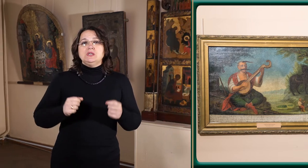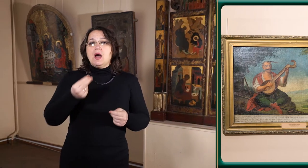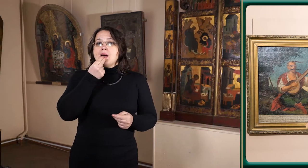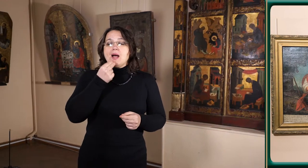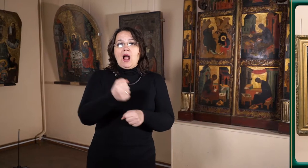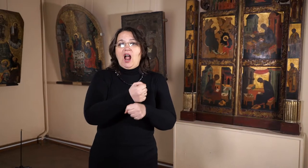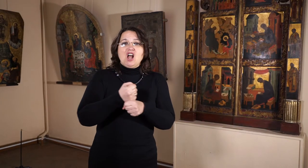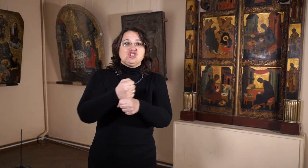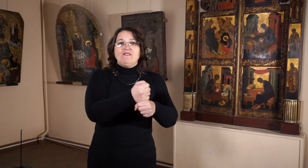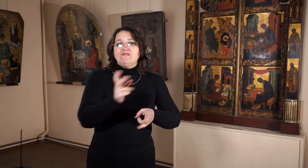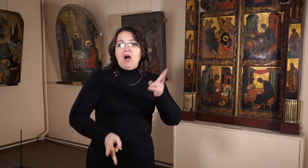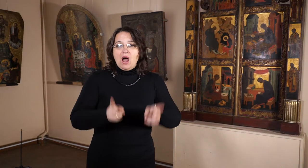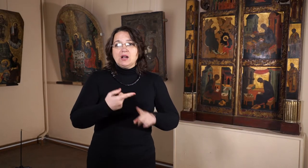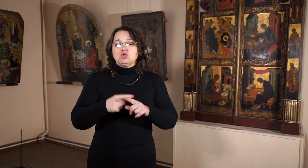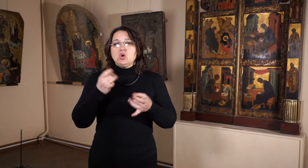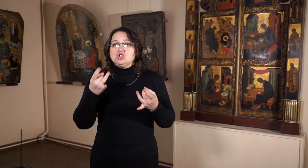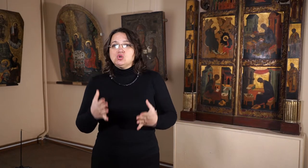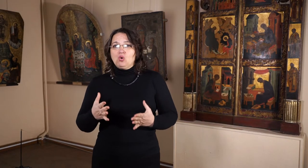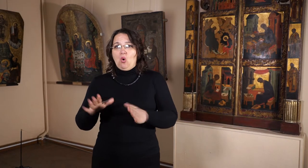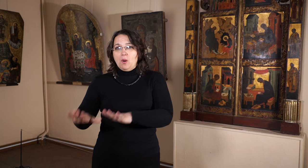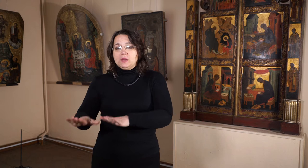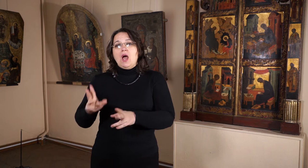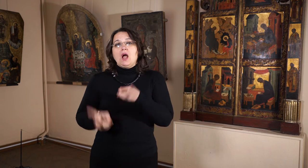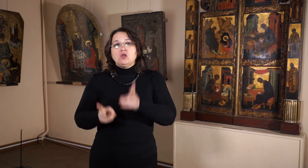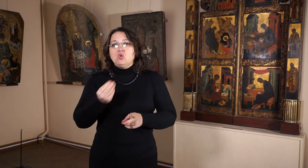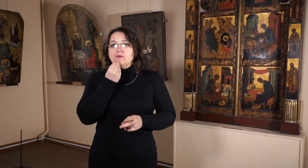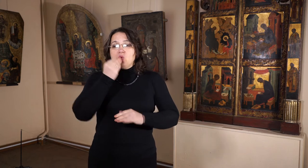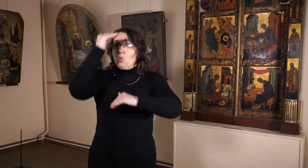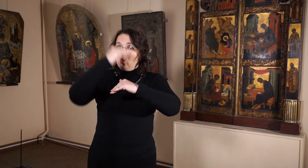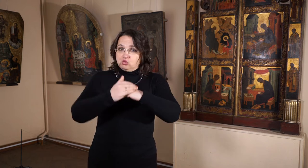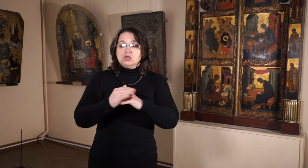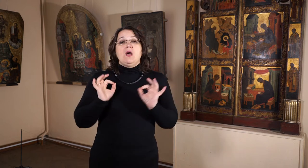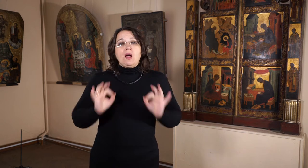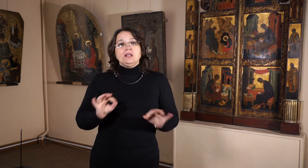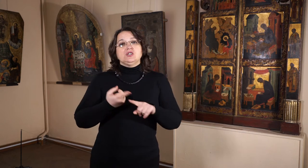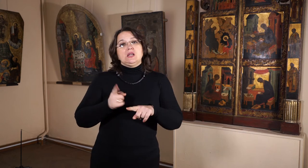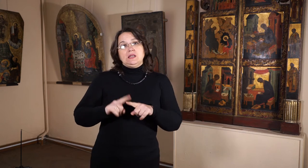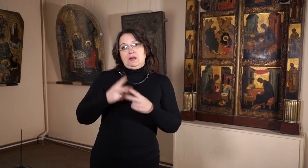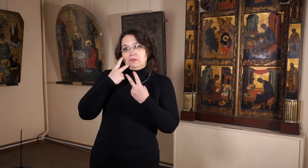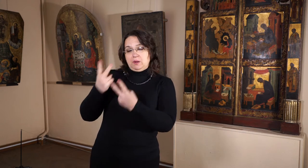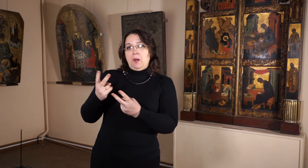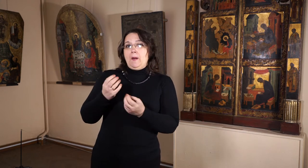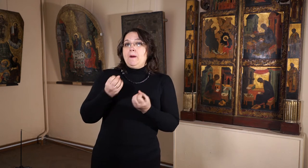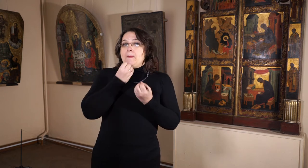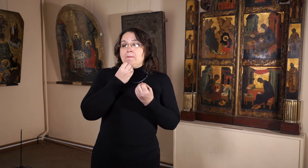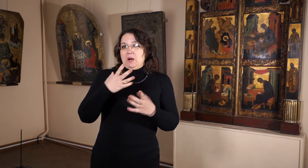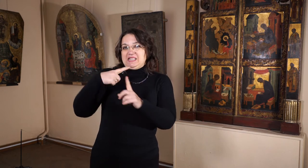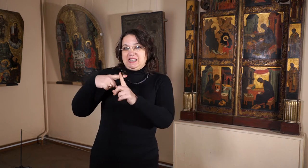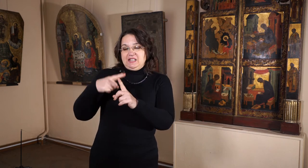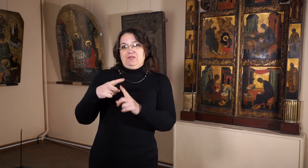кашевары, которые там скромно изображены внизу, готовят ужин. Конечно, глядя на этого позитивного